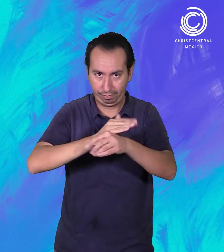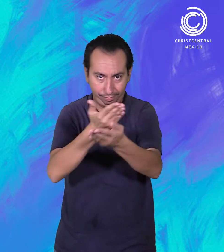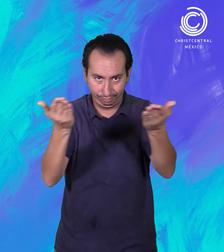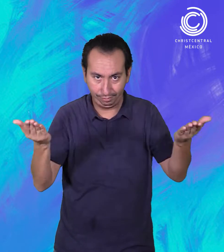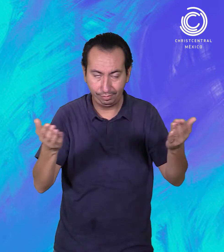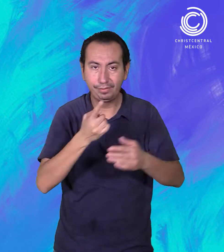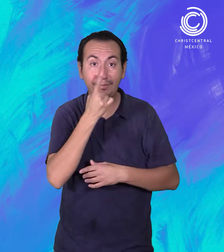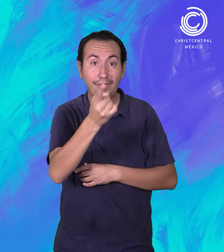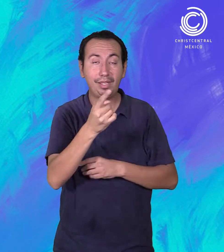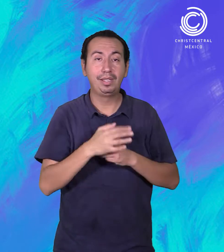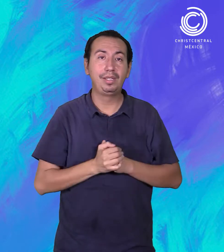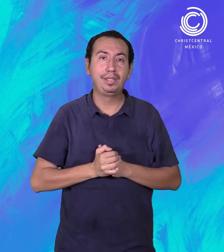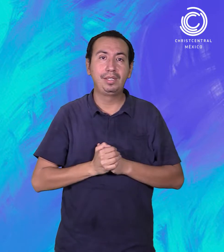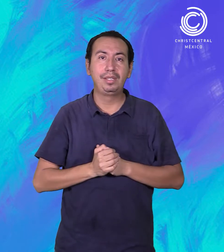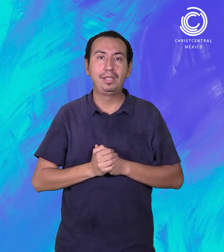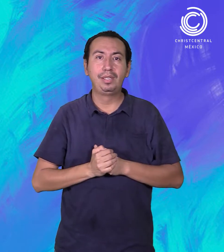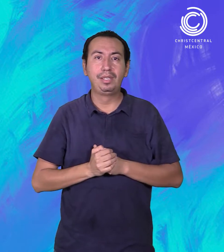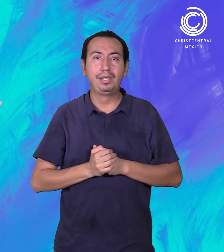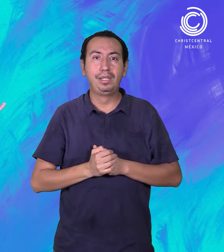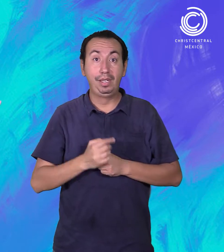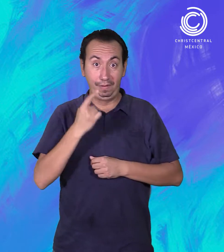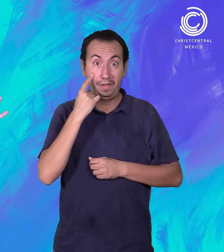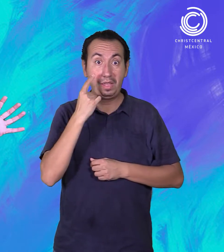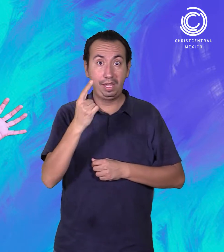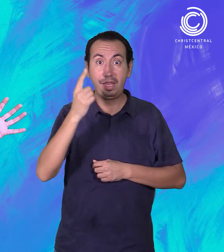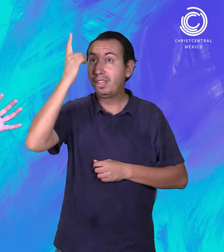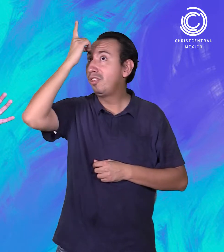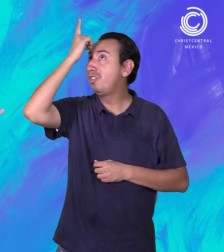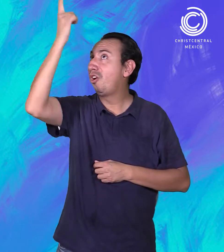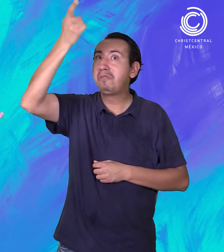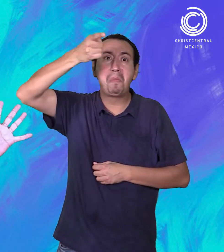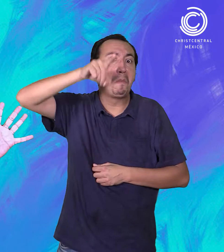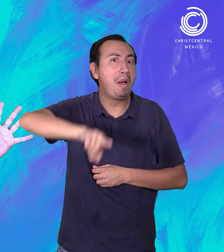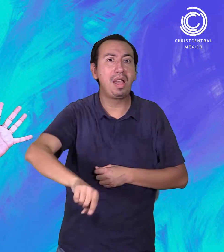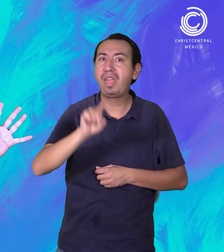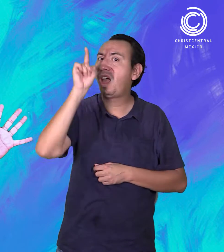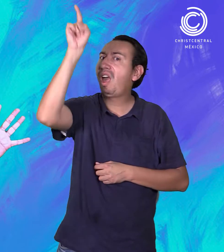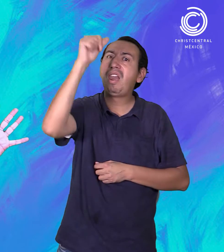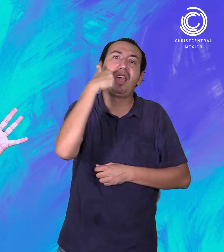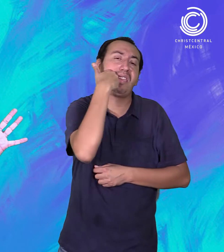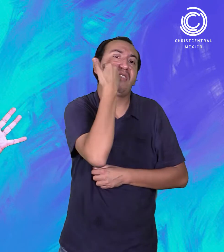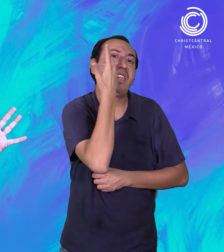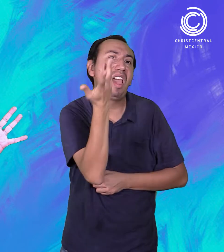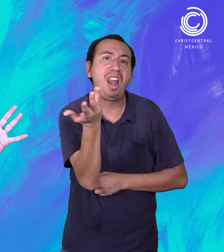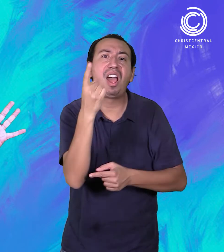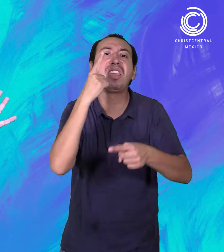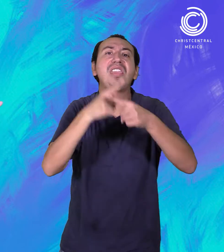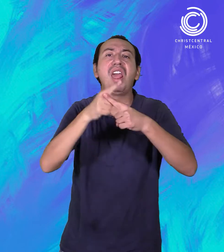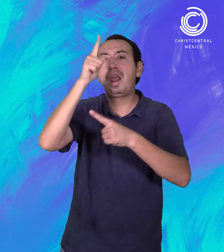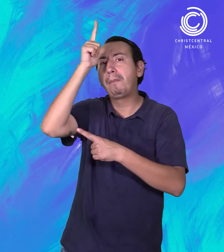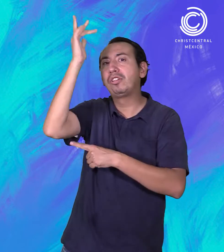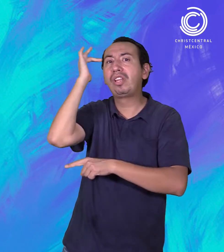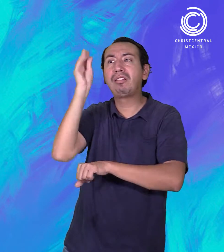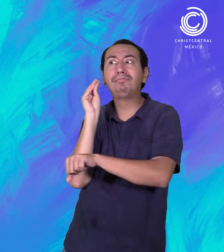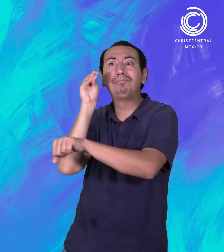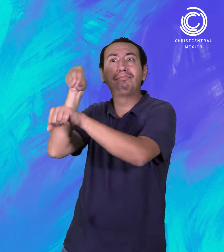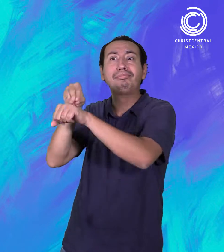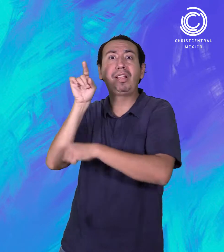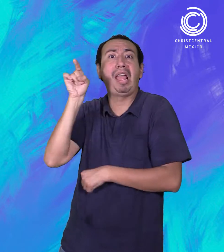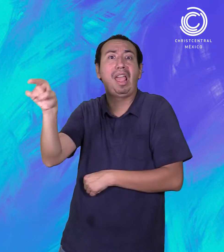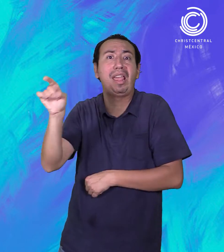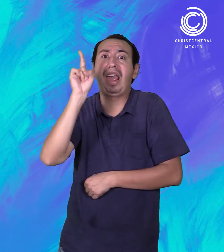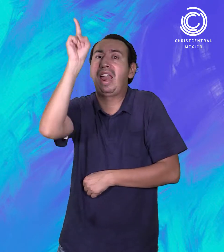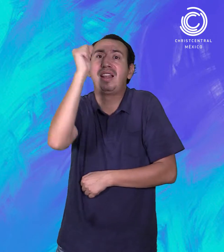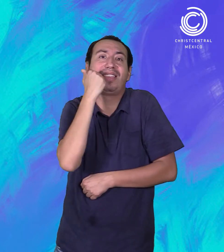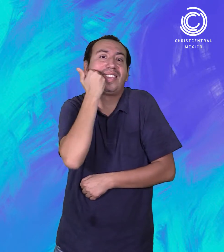es que como un acto soberano, extraordinario de parte de Dios, decidió el